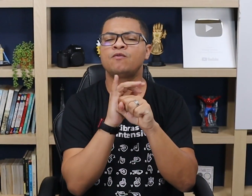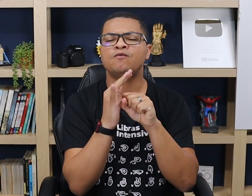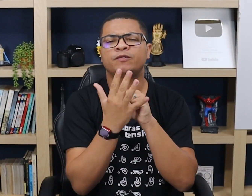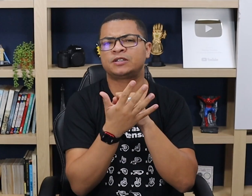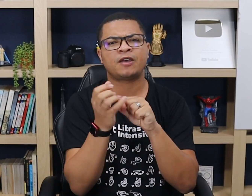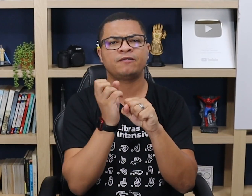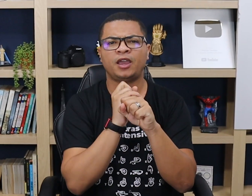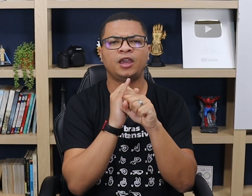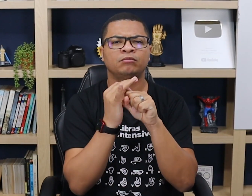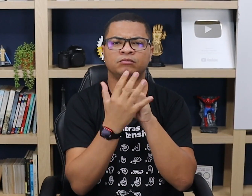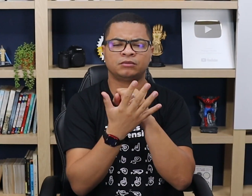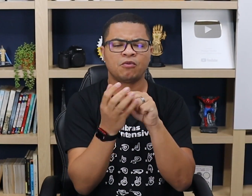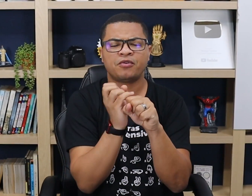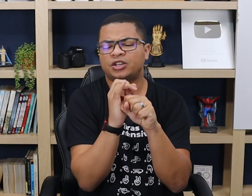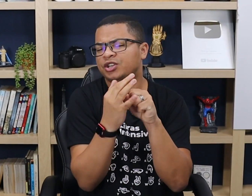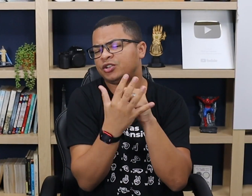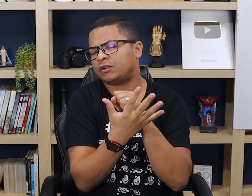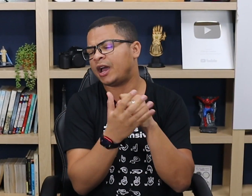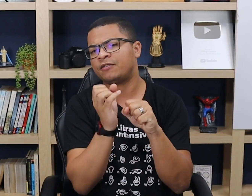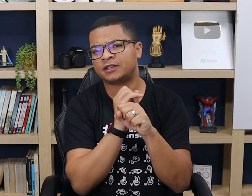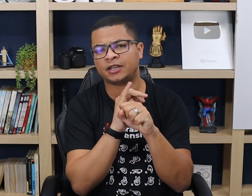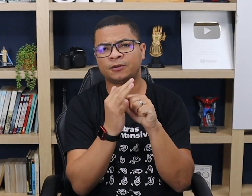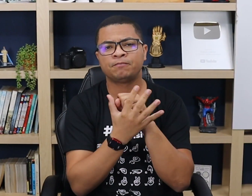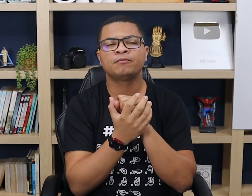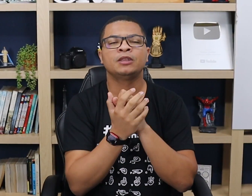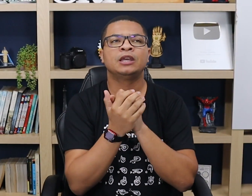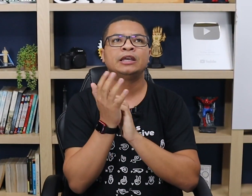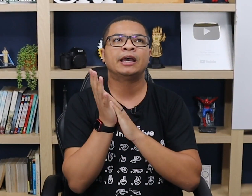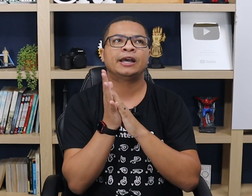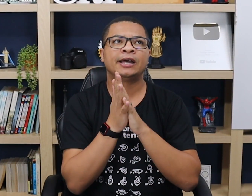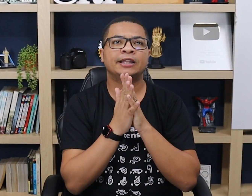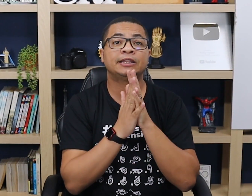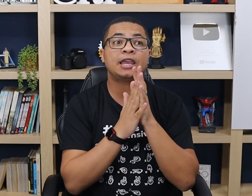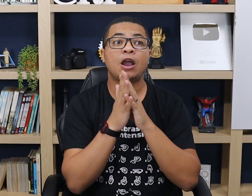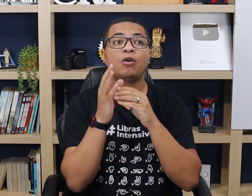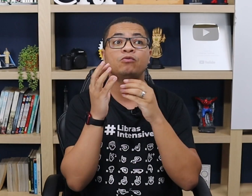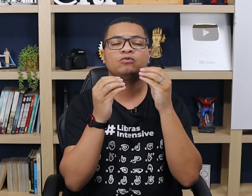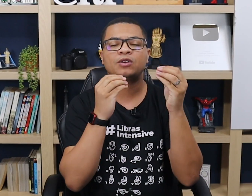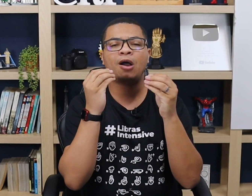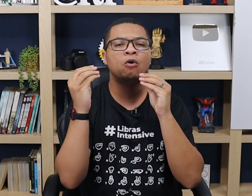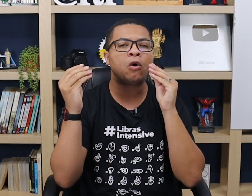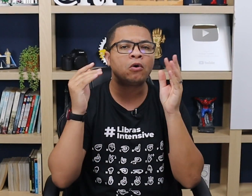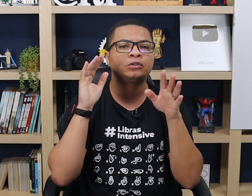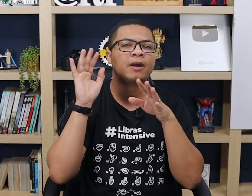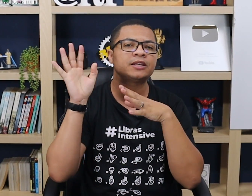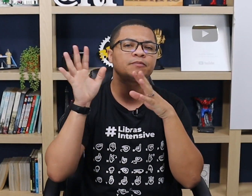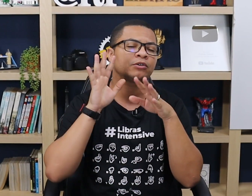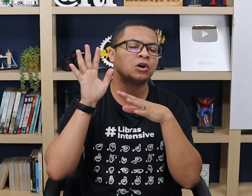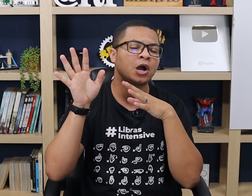comum que você vai ver aí muita gente online fazendo Tenha um lugar ou outro mais para